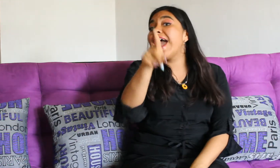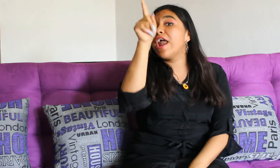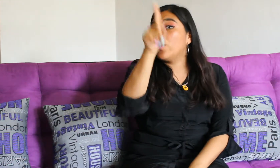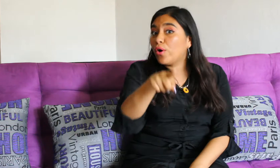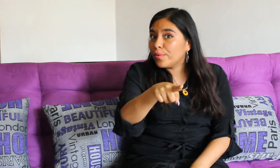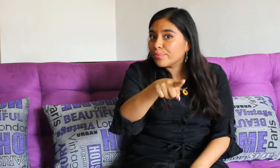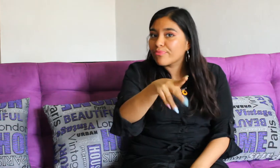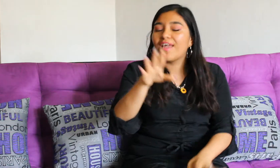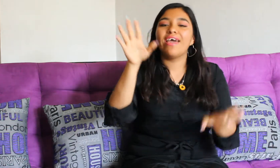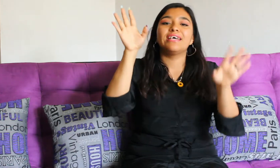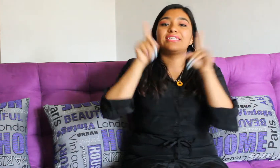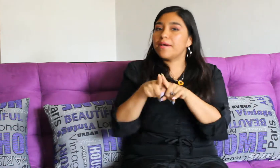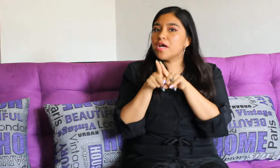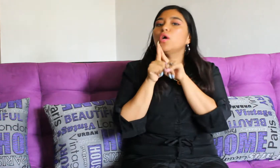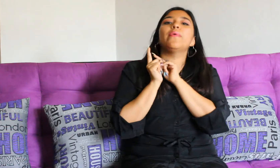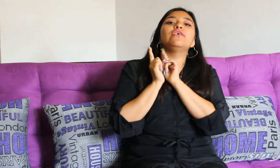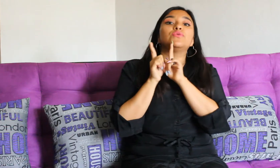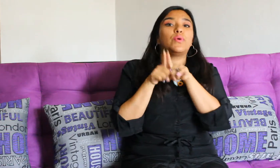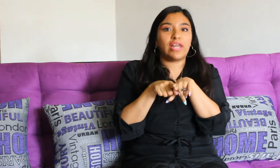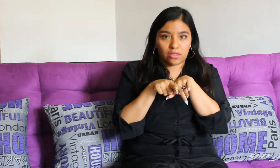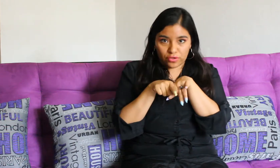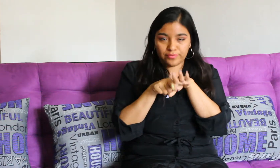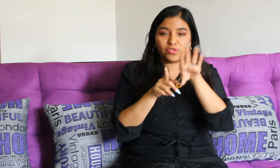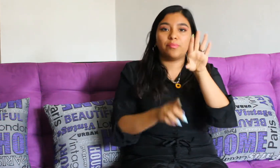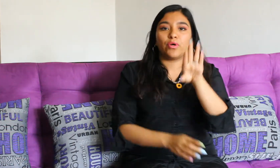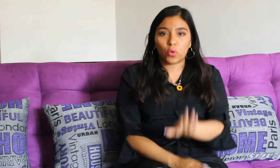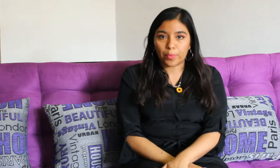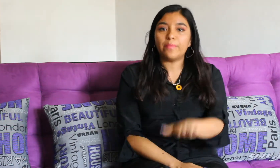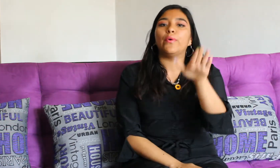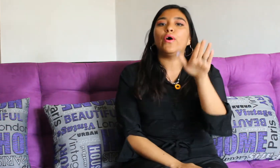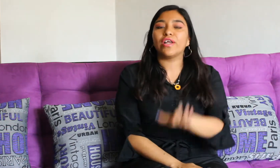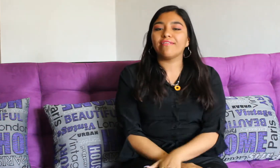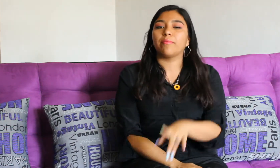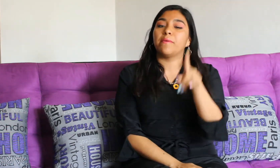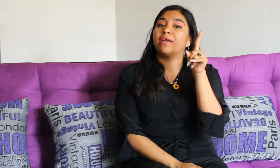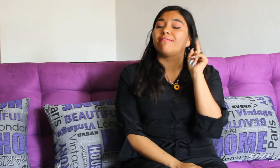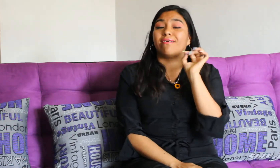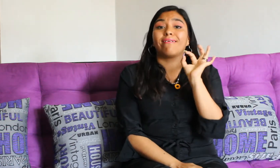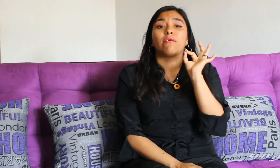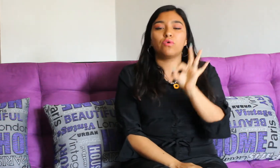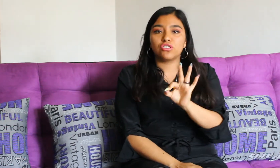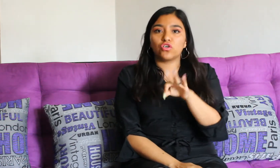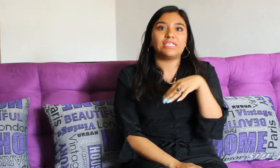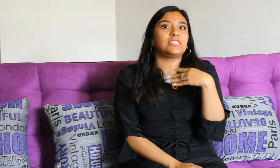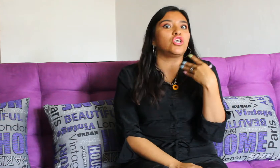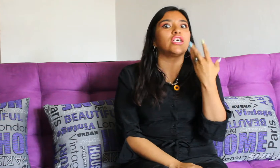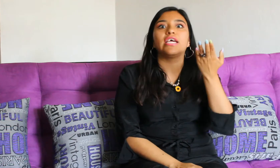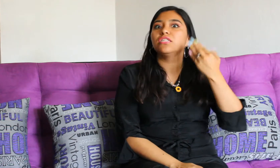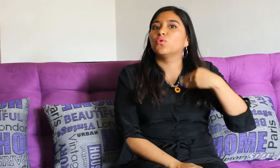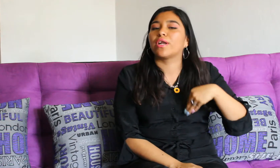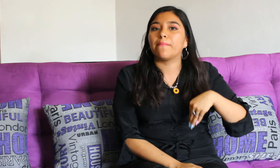Pero, si ya habían comprado su boleto, no se preocupen, porque también van a tener reembolso. Y si no quieren su